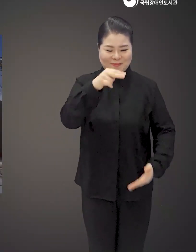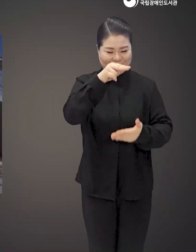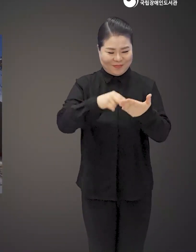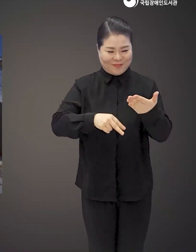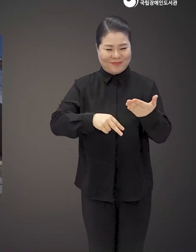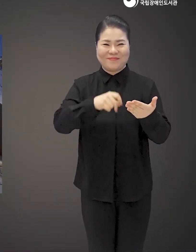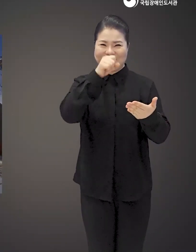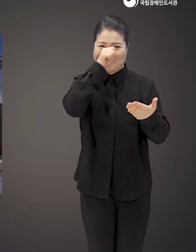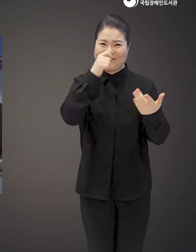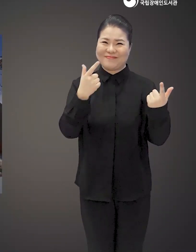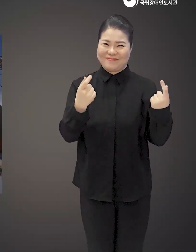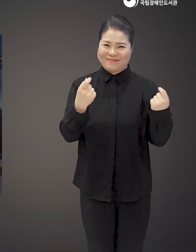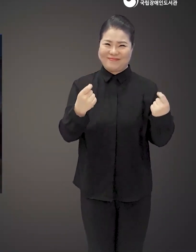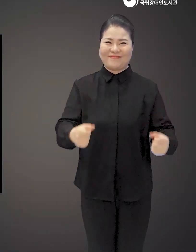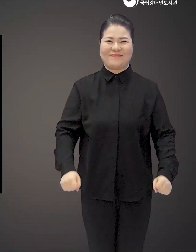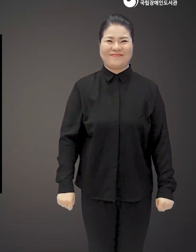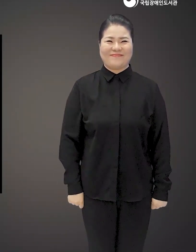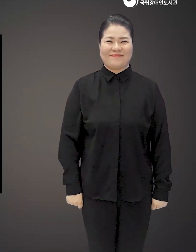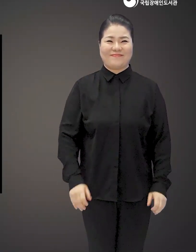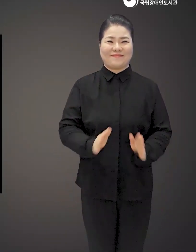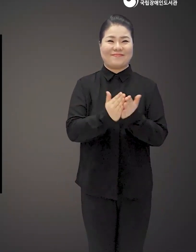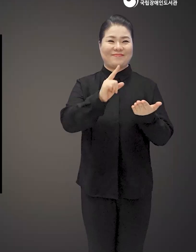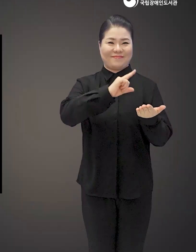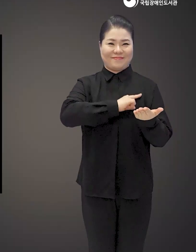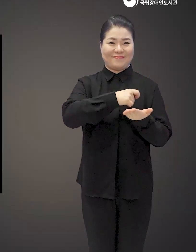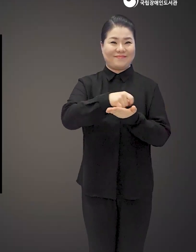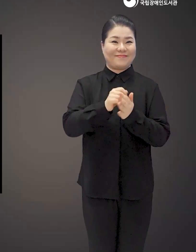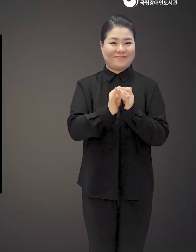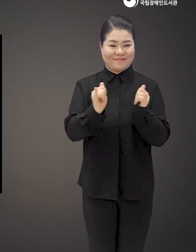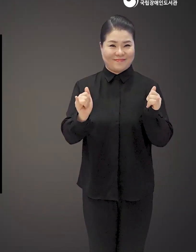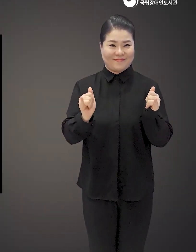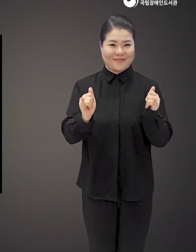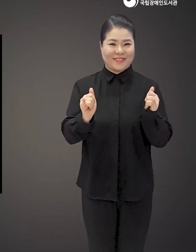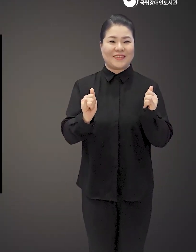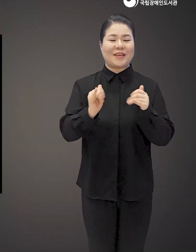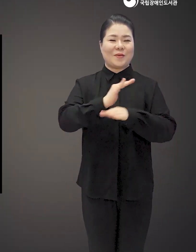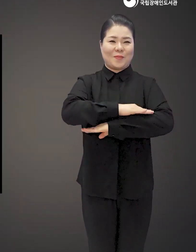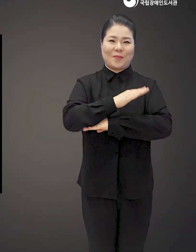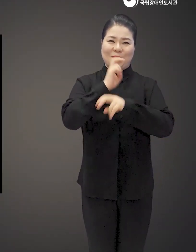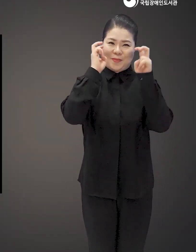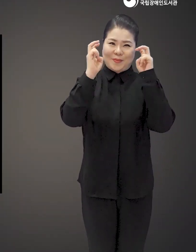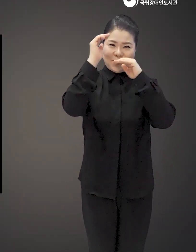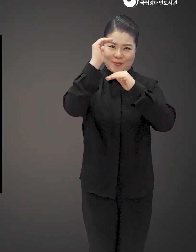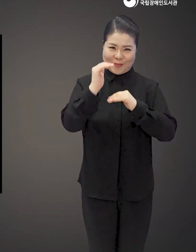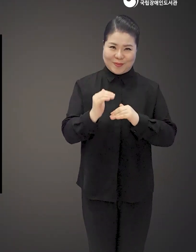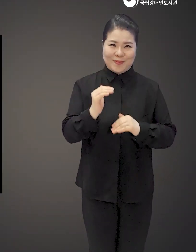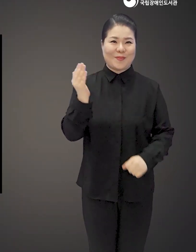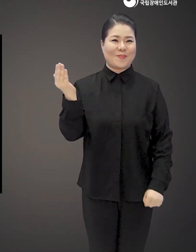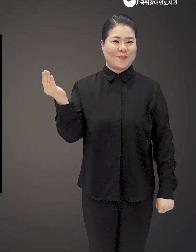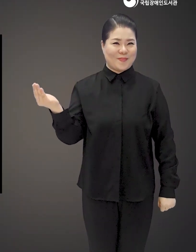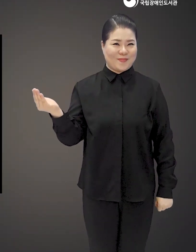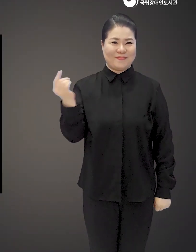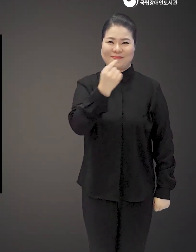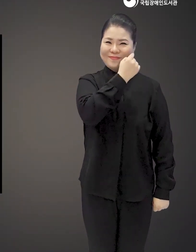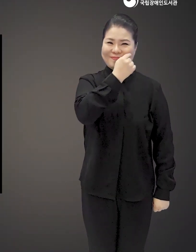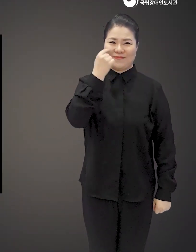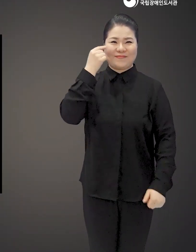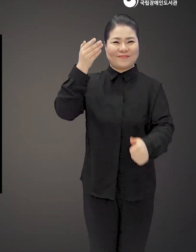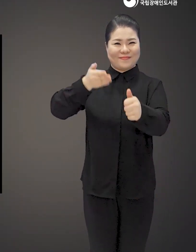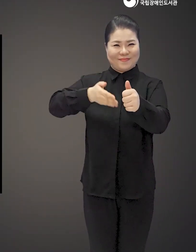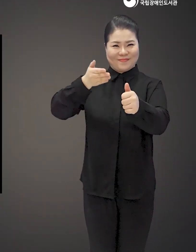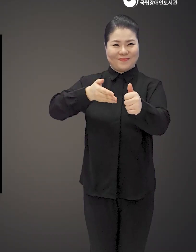여러분도 만나보셨으면 좋겠습니다. 도서명 되돌릴 수 없는 미래, 저자